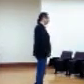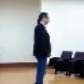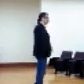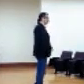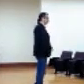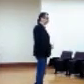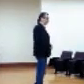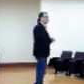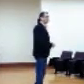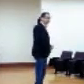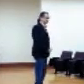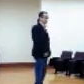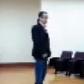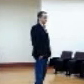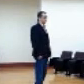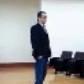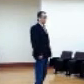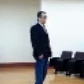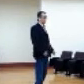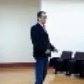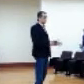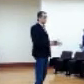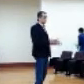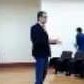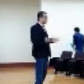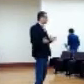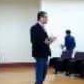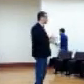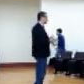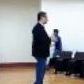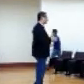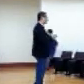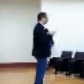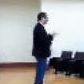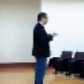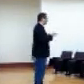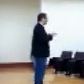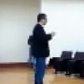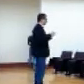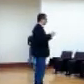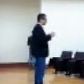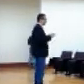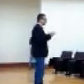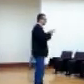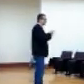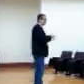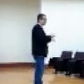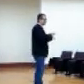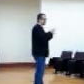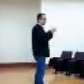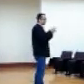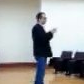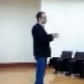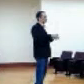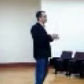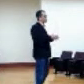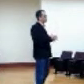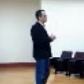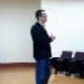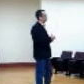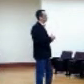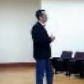Ahí conocí a un ingeniero electrónico también, Alain de León, y él me explicó un poco más cómo su razonamiento matemático